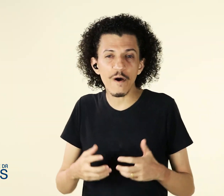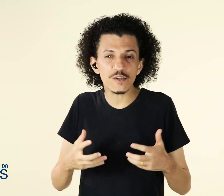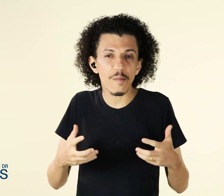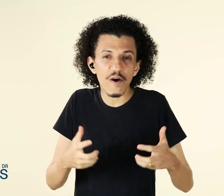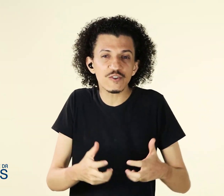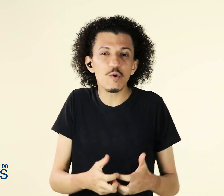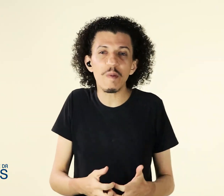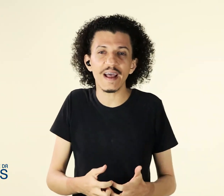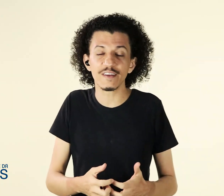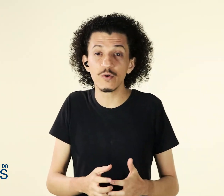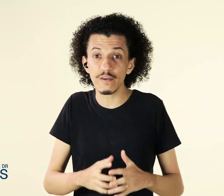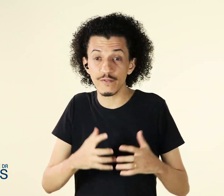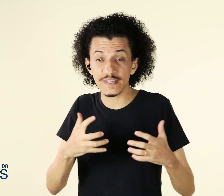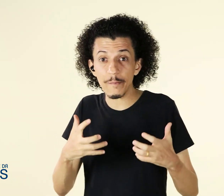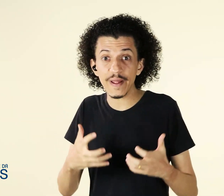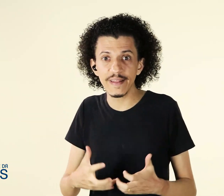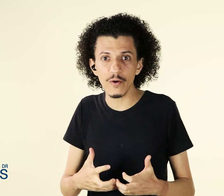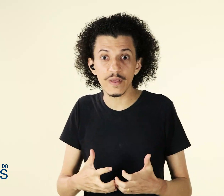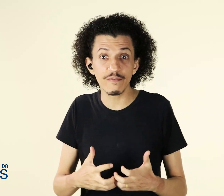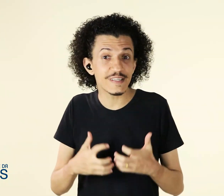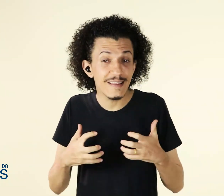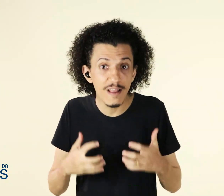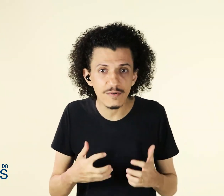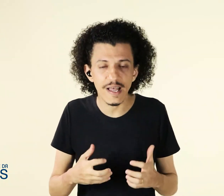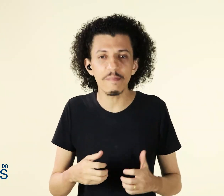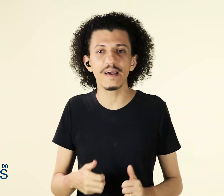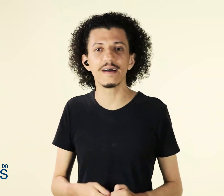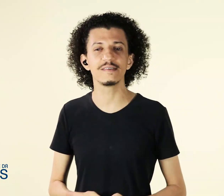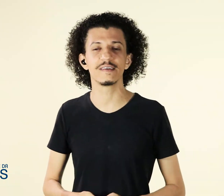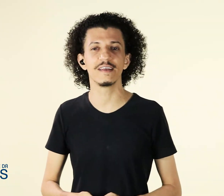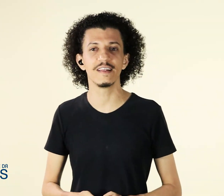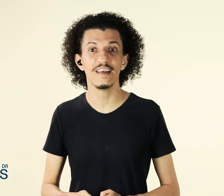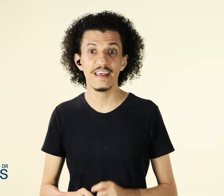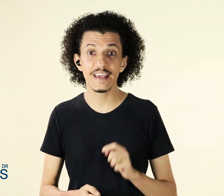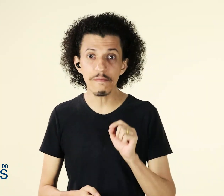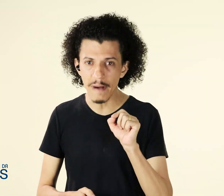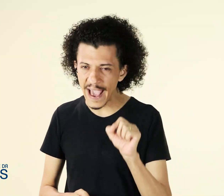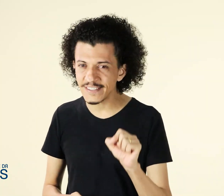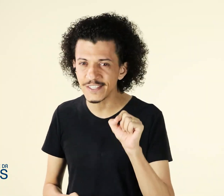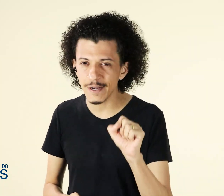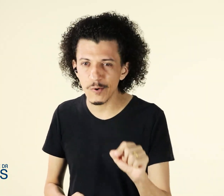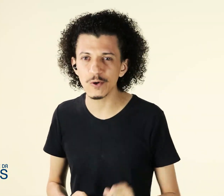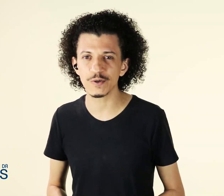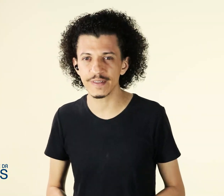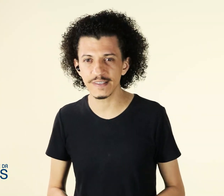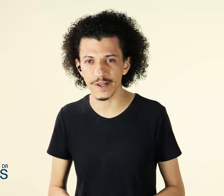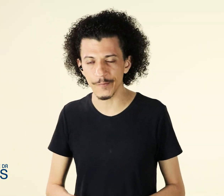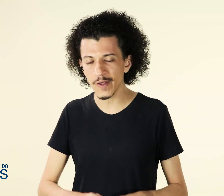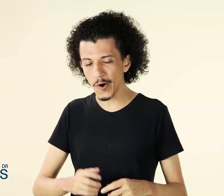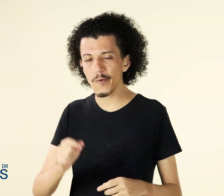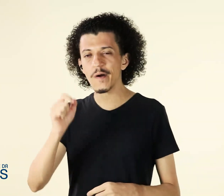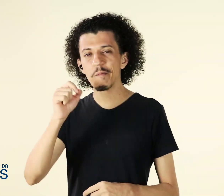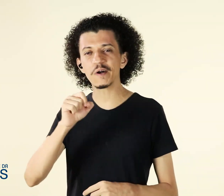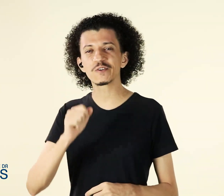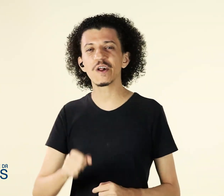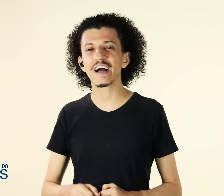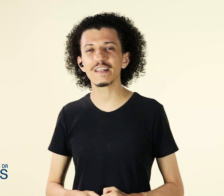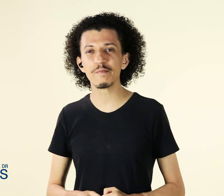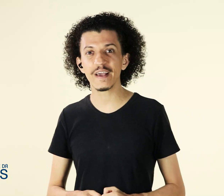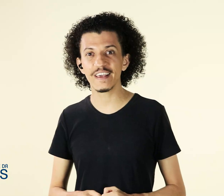sua maior descoberta, que o que você aprendeu, que você não sabia antes ainda e que mais te chamou a sua atenção. Ou pode colocar também aqui as